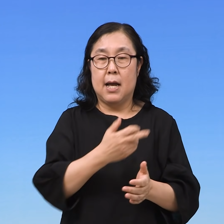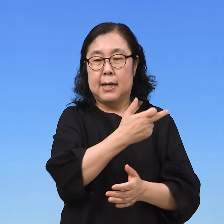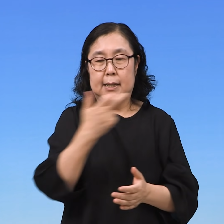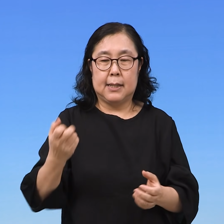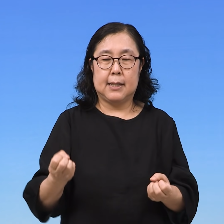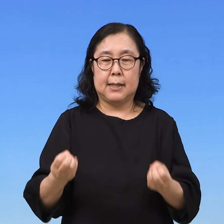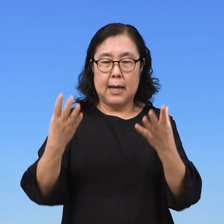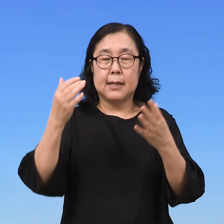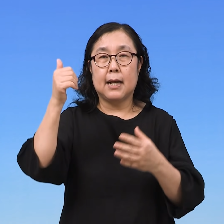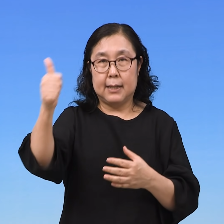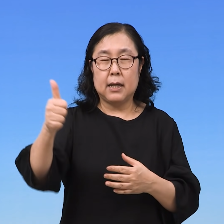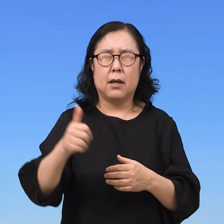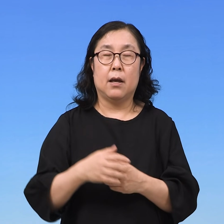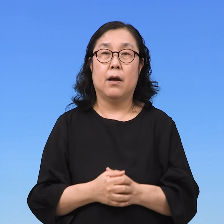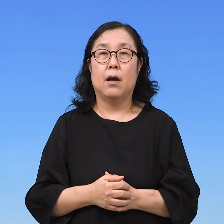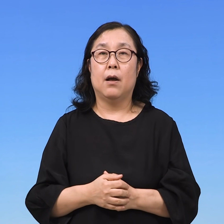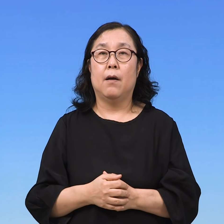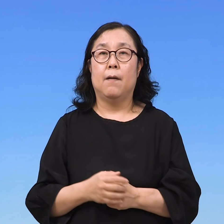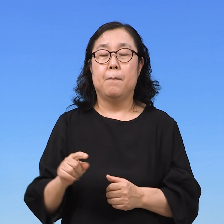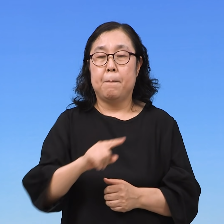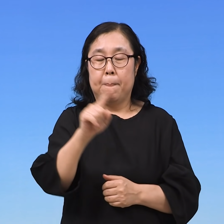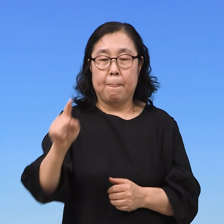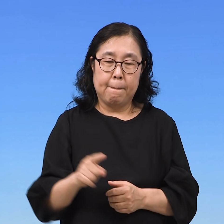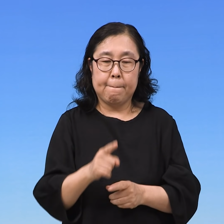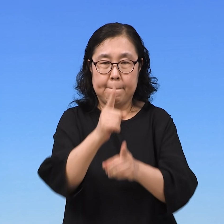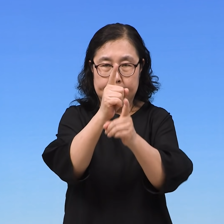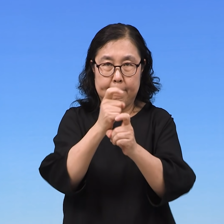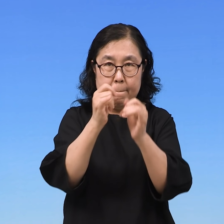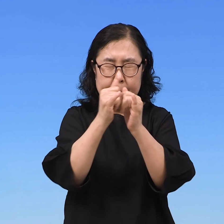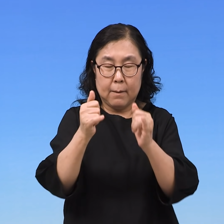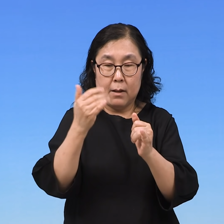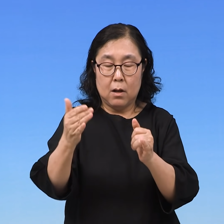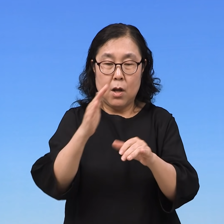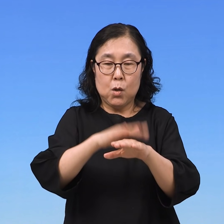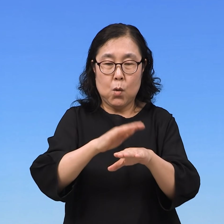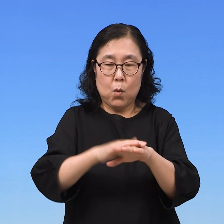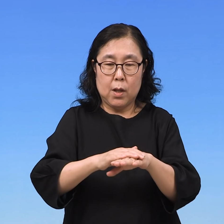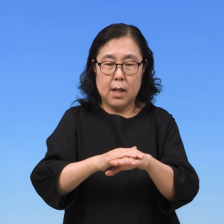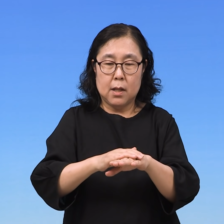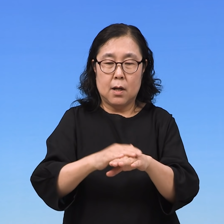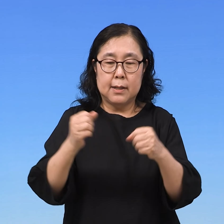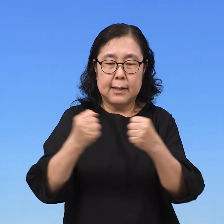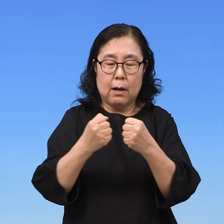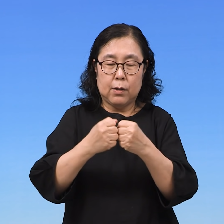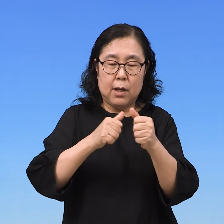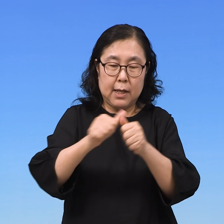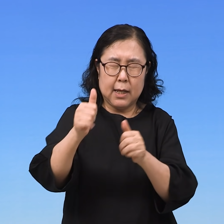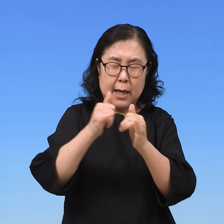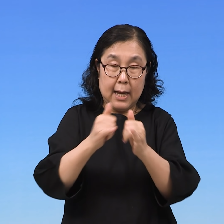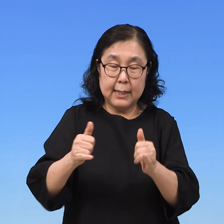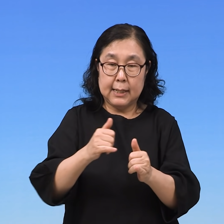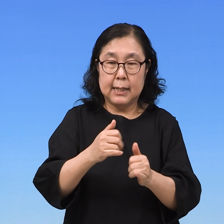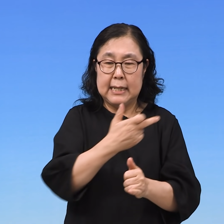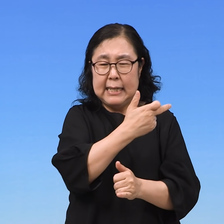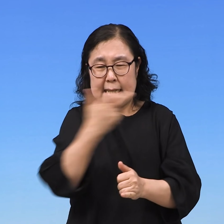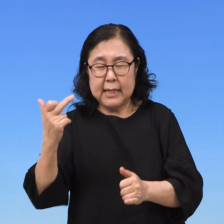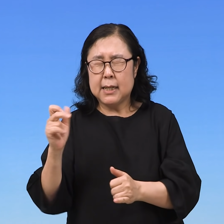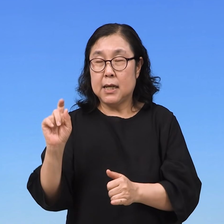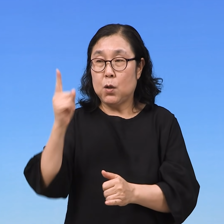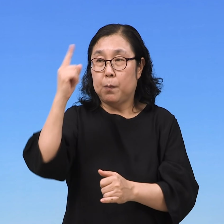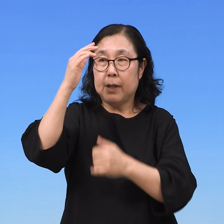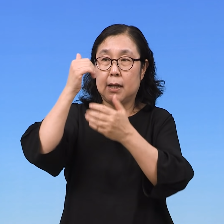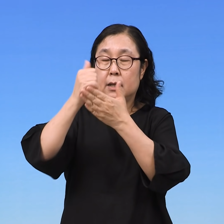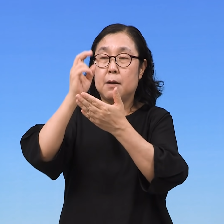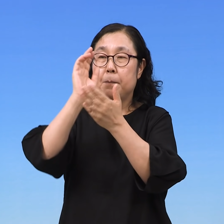있습니다. 아브라함이 지금 너희 대적을 너의 손에 붙이신 지극히 높으신 하나님을